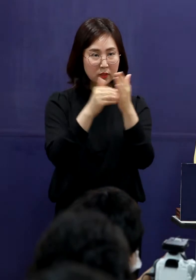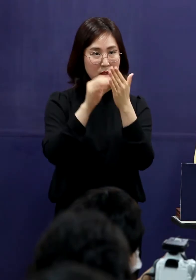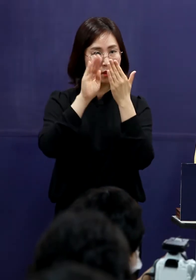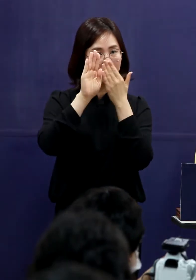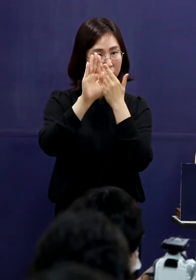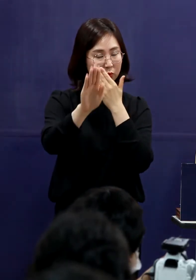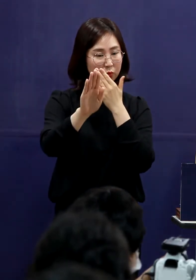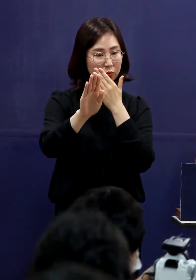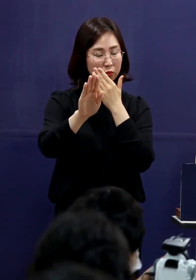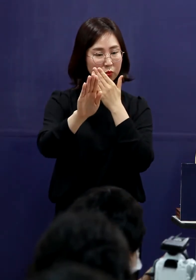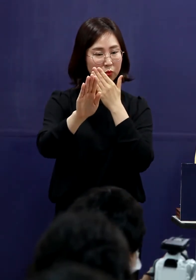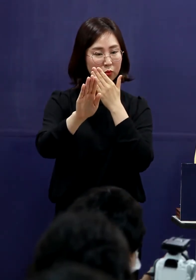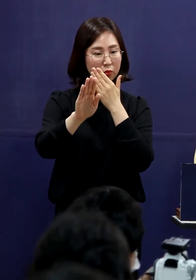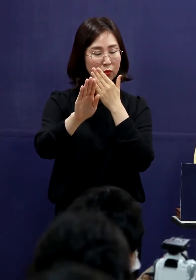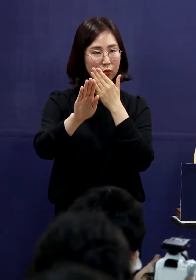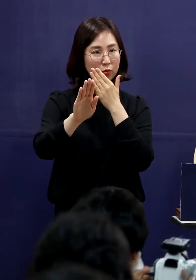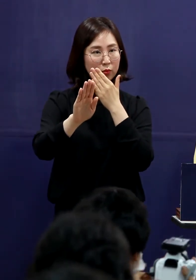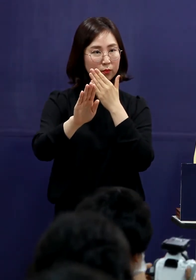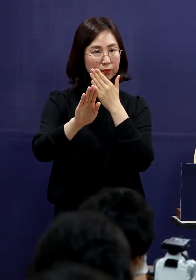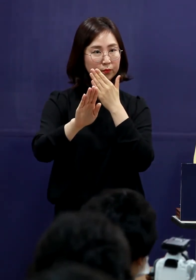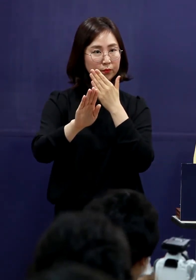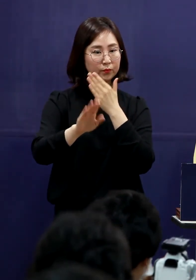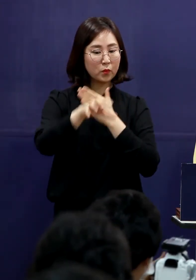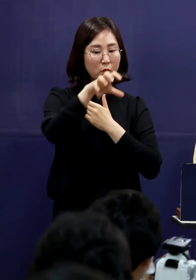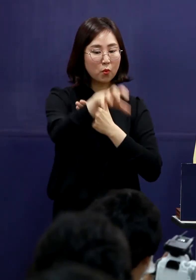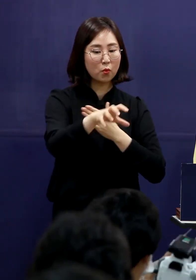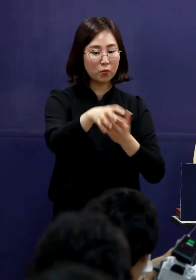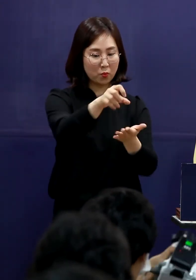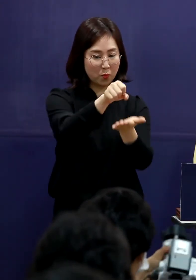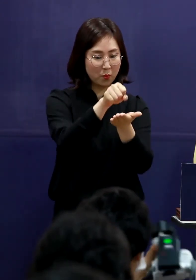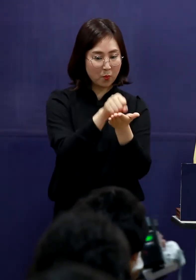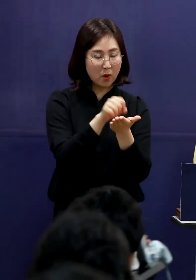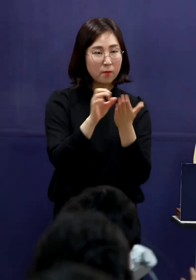확보가 되면은 그 다음에는 아무래도 좀